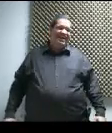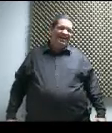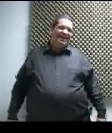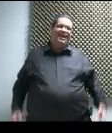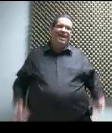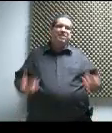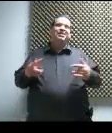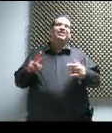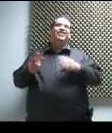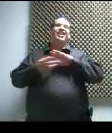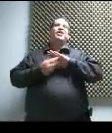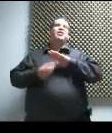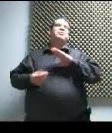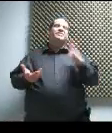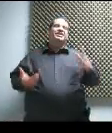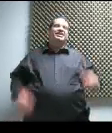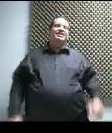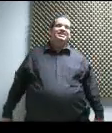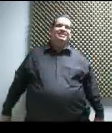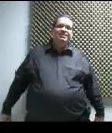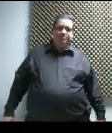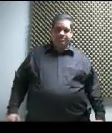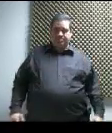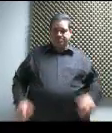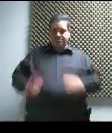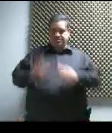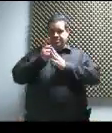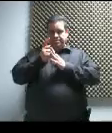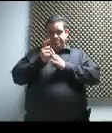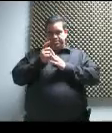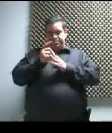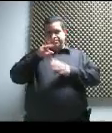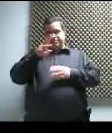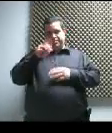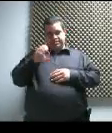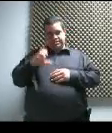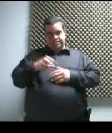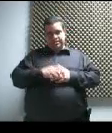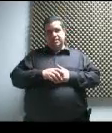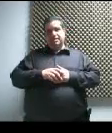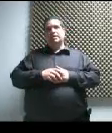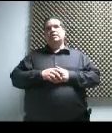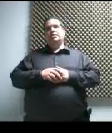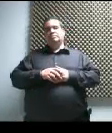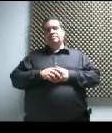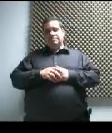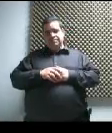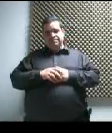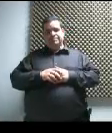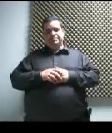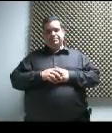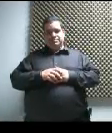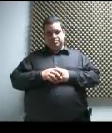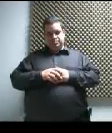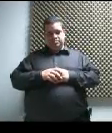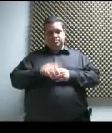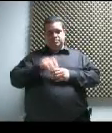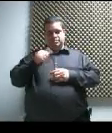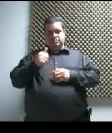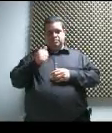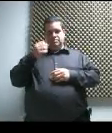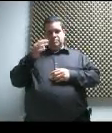Esperando la réplica. ¿Entiendes? No, no, ¿por qué? No, no, un minuto. Mi jefe no me va a dejar eso. Ah, 60 segundos. Te quedas ahí y lo mantienes. Ya a las 10 y 19